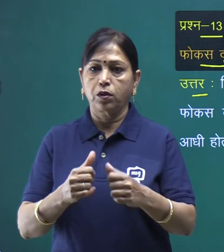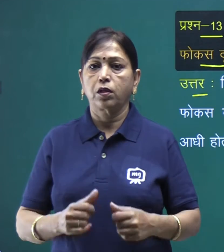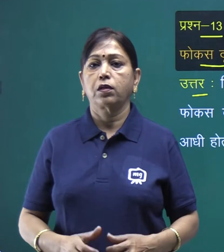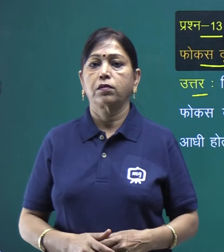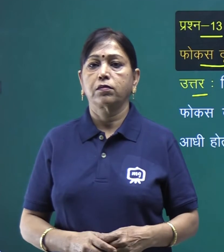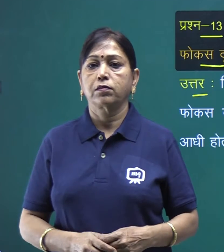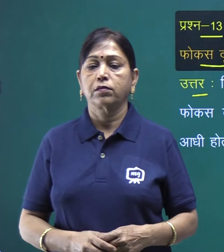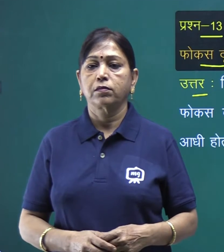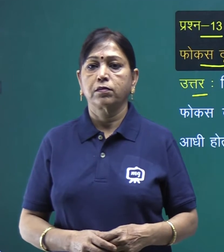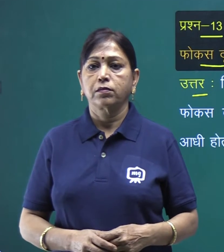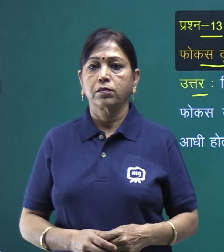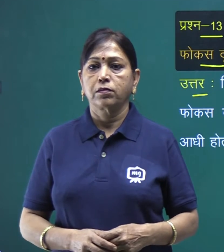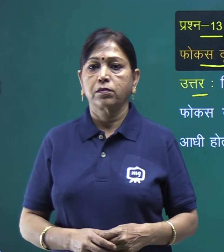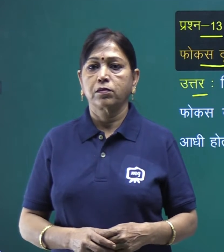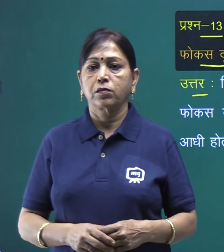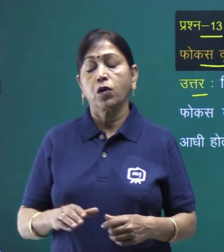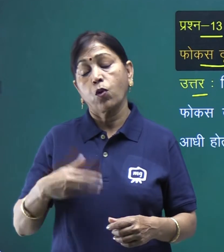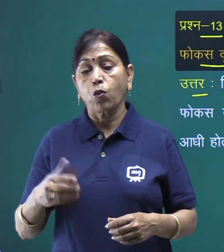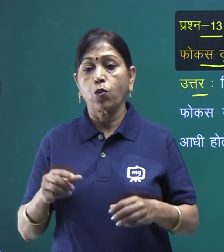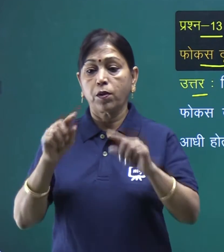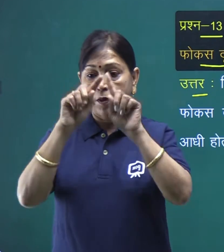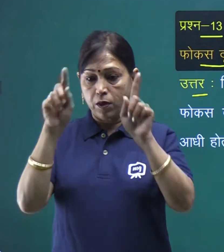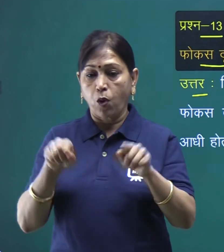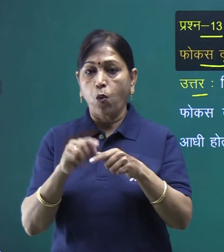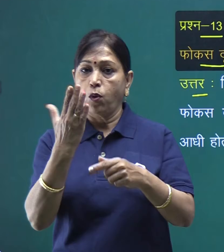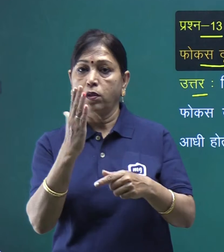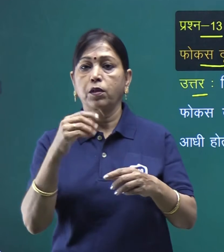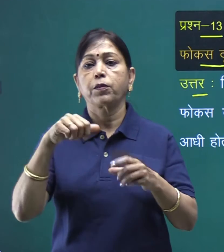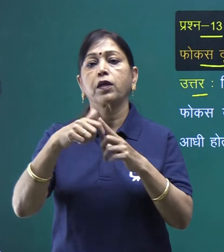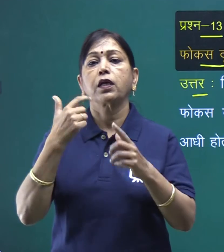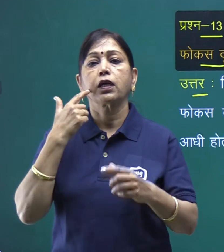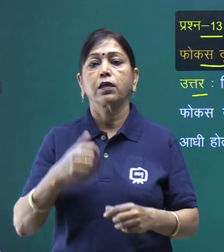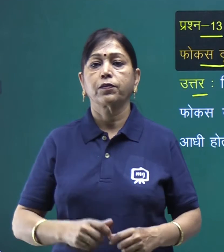उत्तर। किसी गोलीय दर्पण की